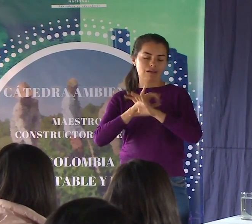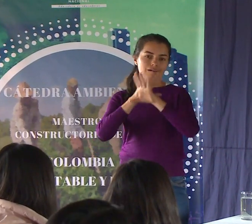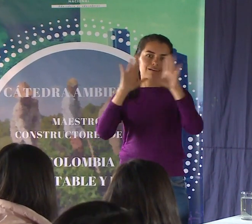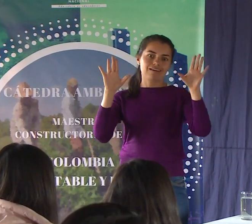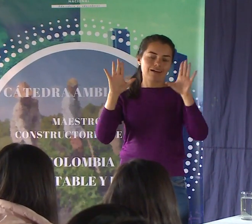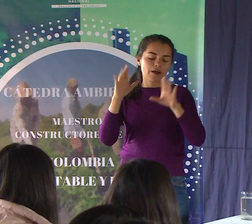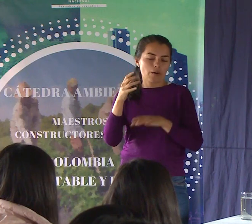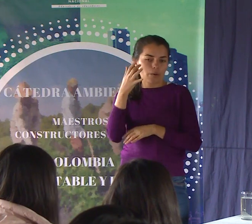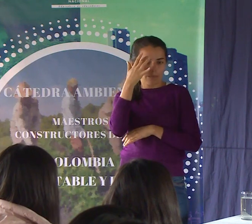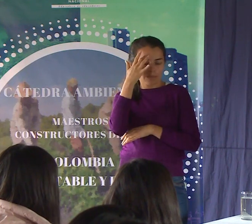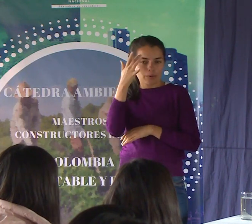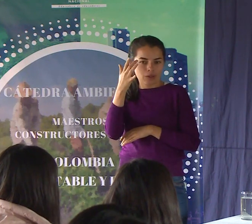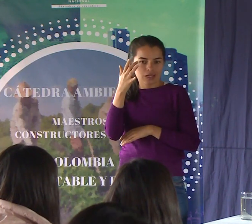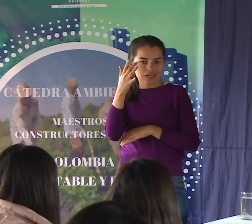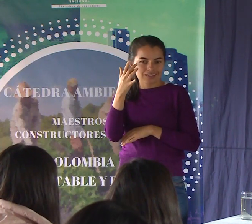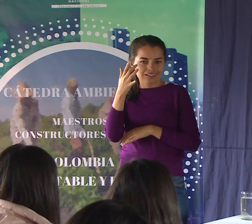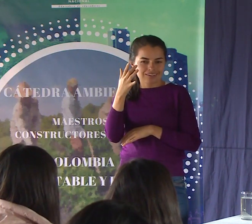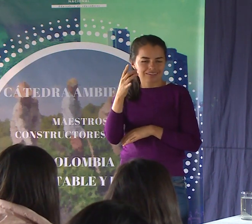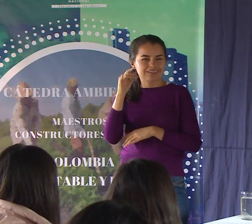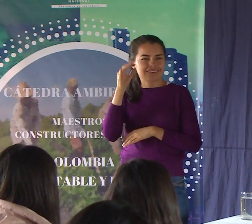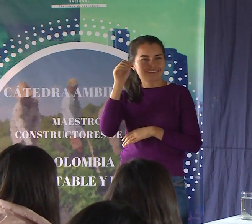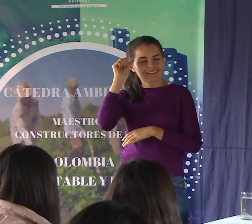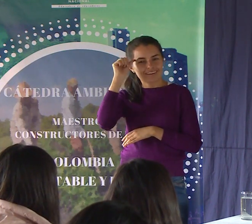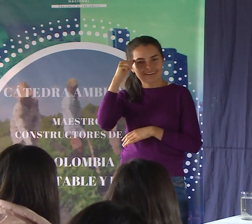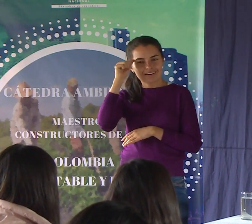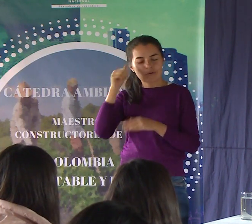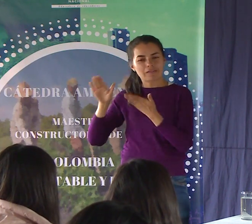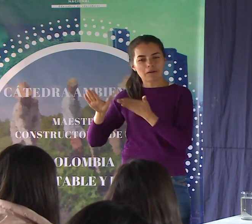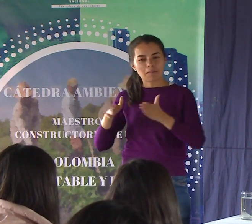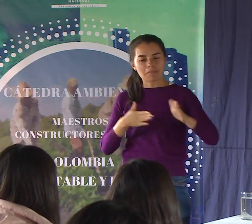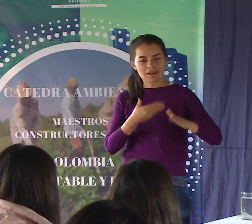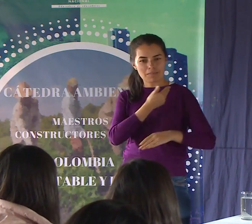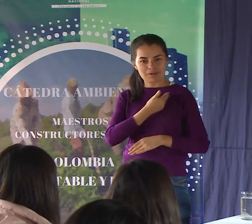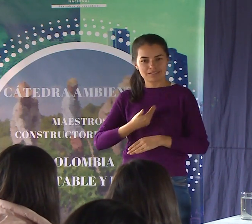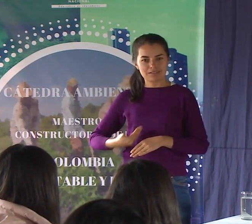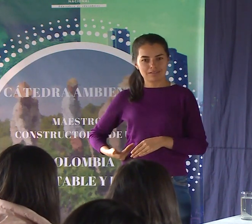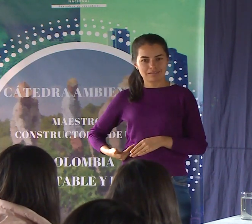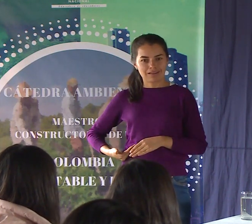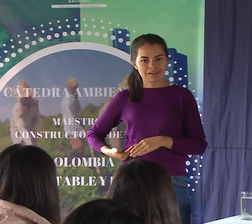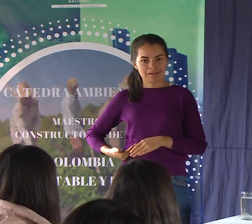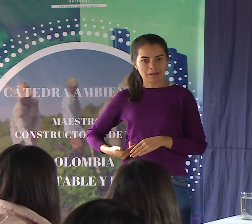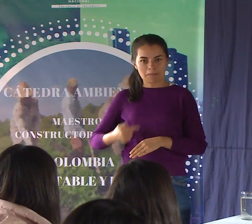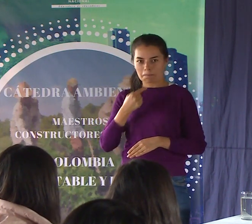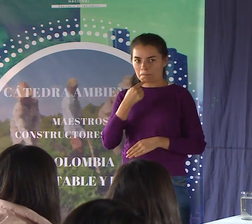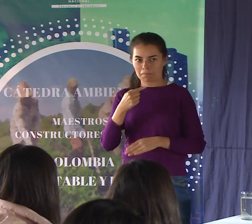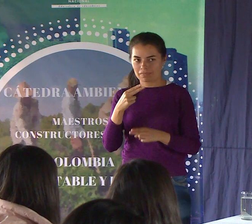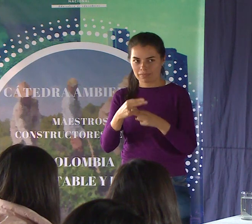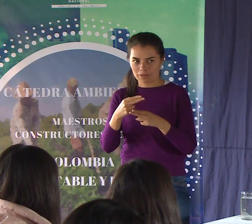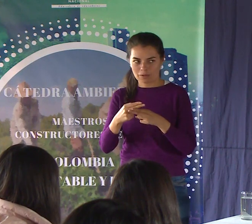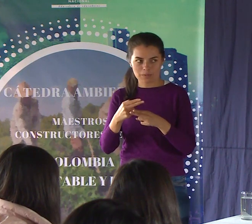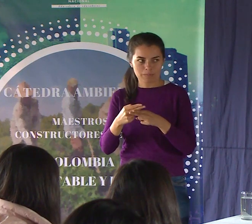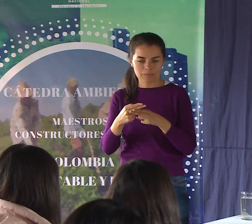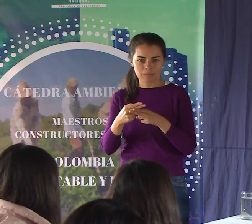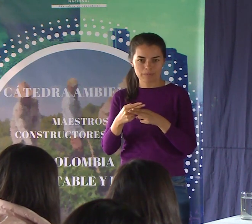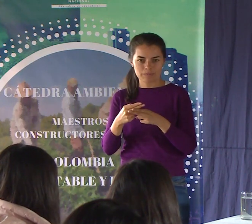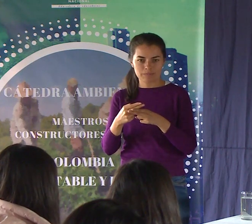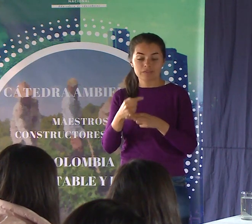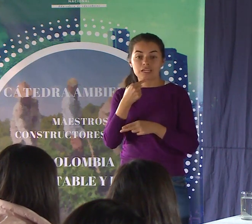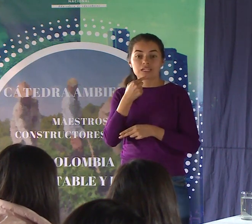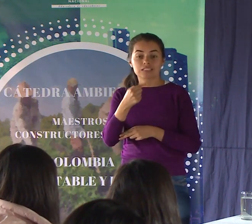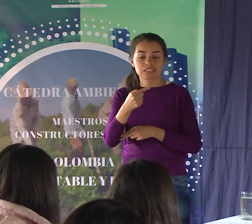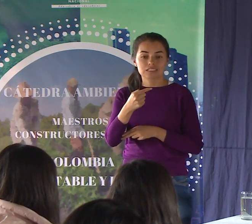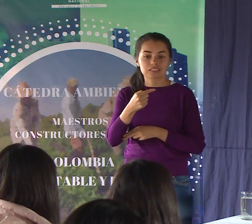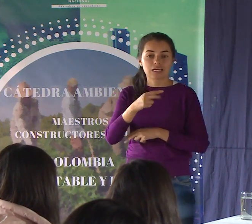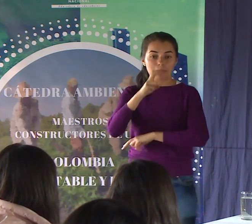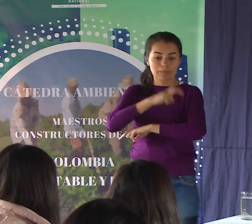dan cuenta, en la campaña presidencial de un personaje cuyo nombre no voy a nombrar, dice que vamos a hacer un cambio del petróleo por